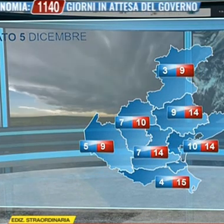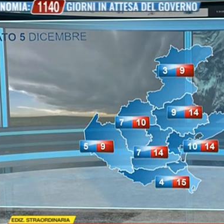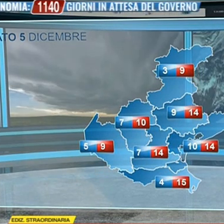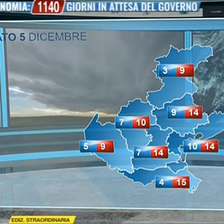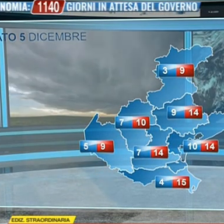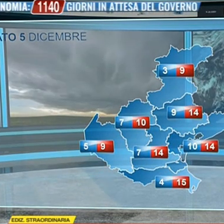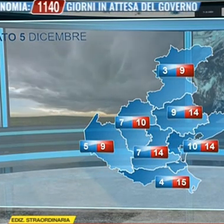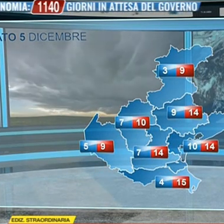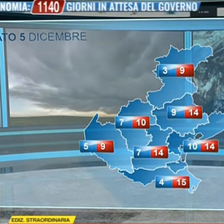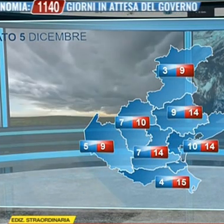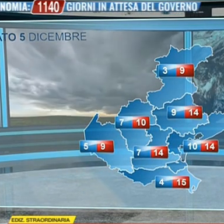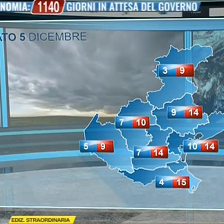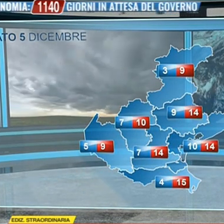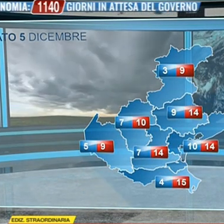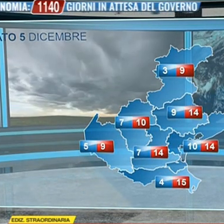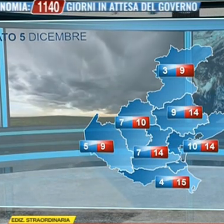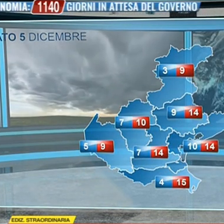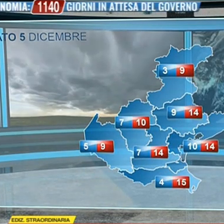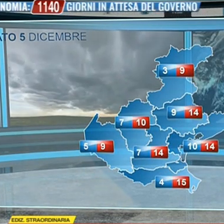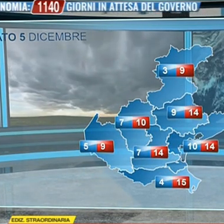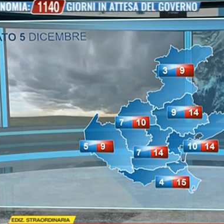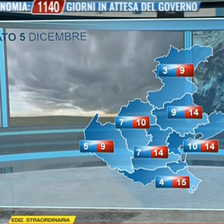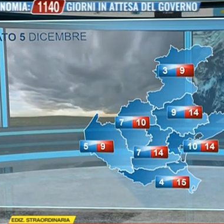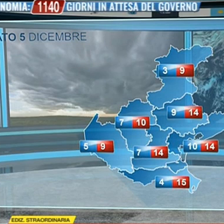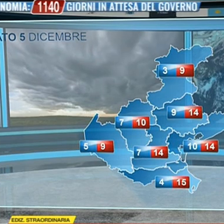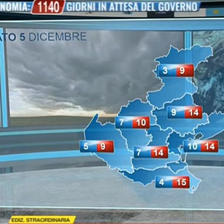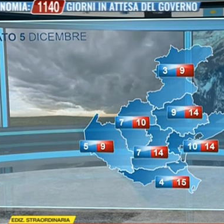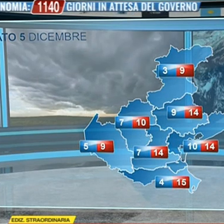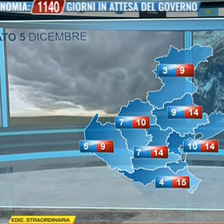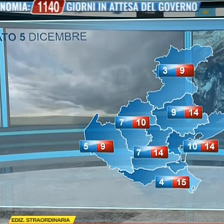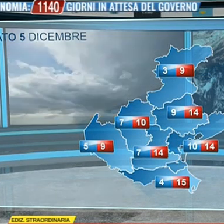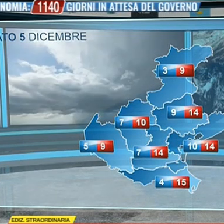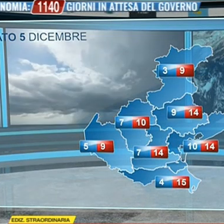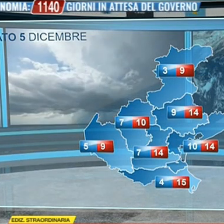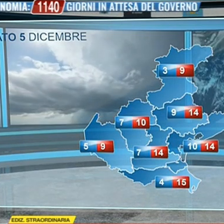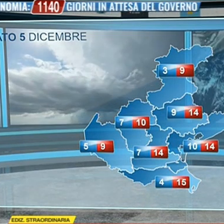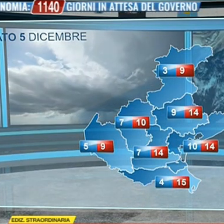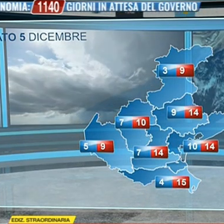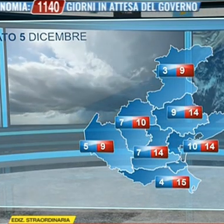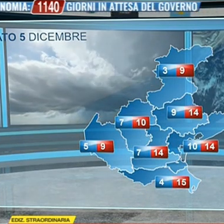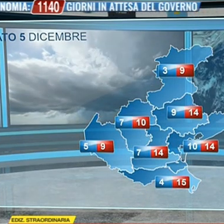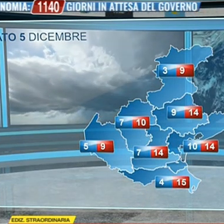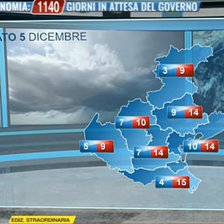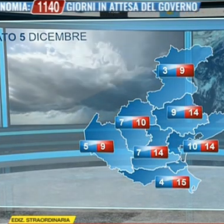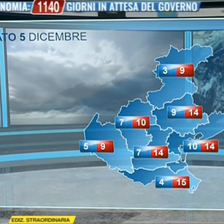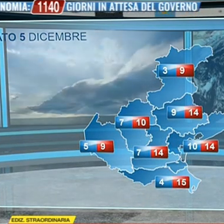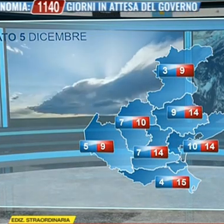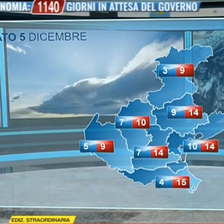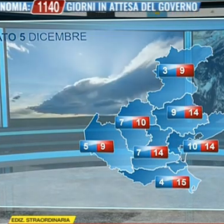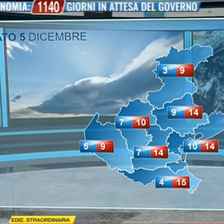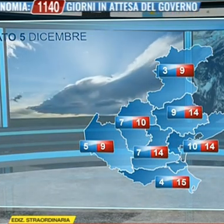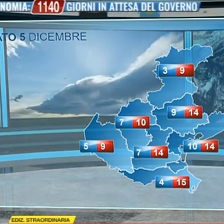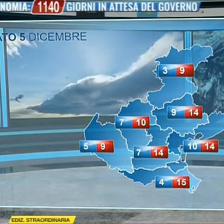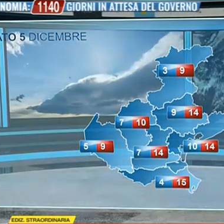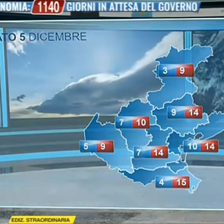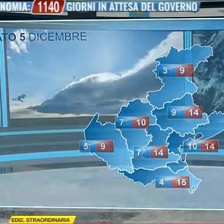tra 3 e 10 gradi, valori massimi compresi invece tra i 9 e i 15 gradi all'incirca. Stessa situazione poi